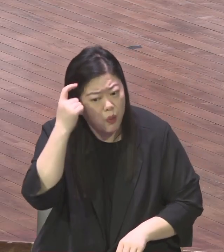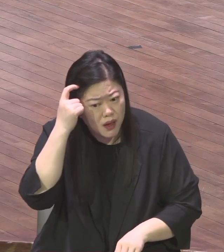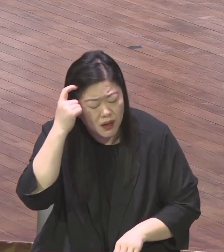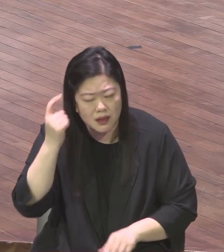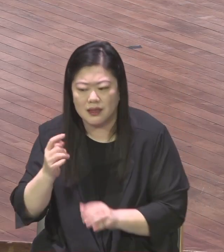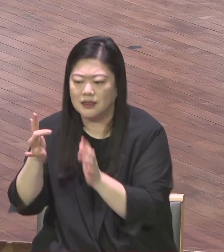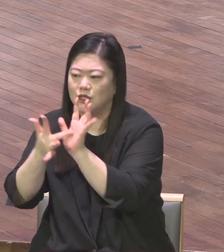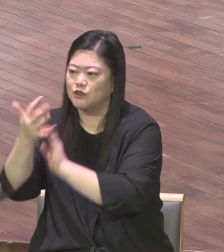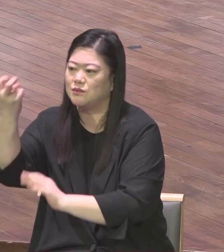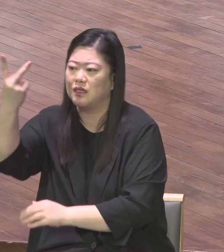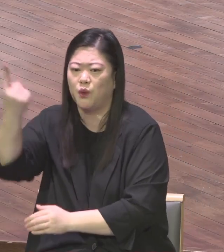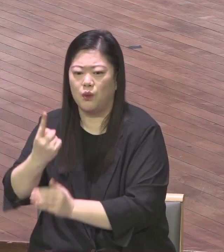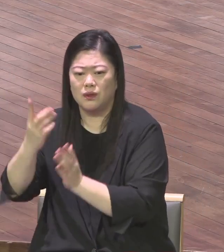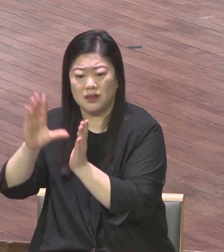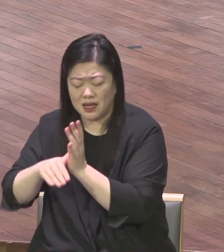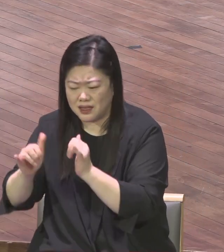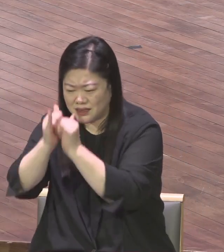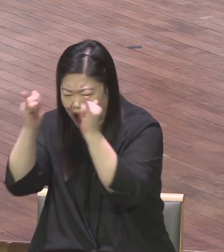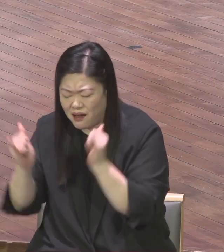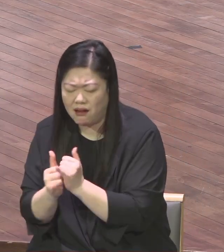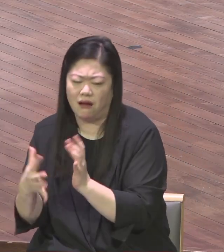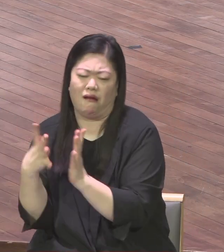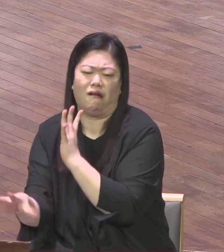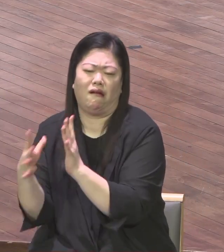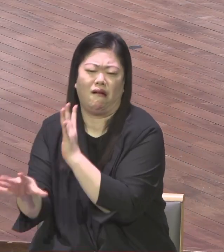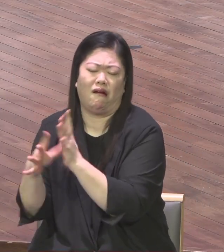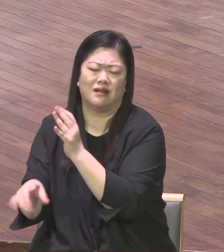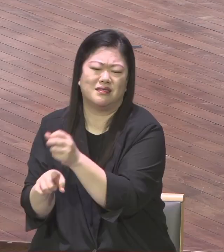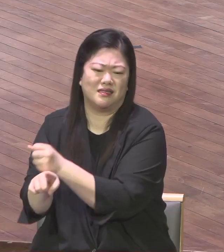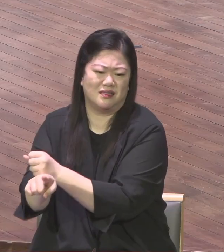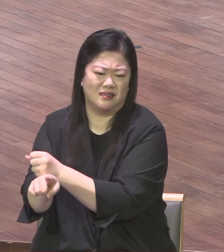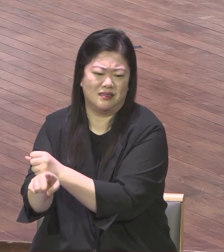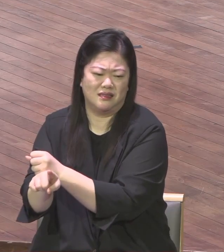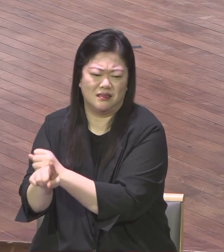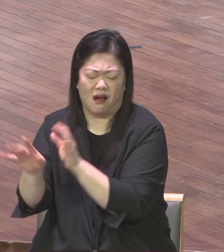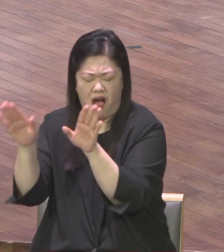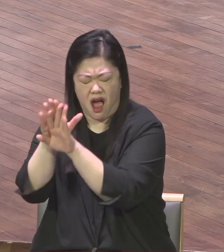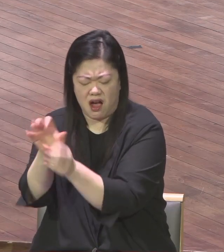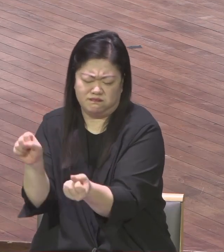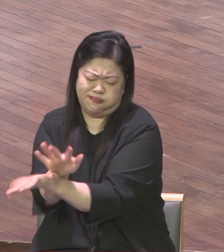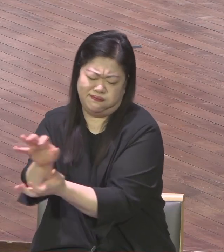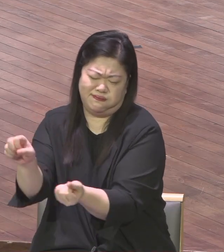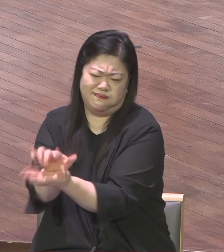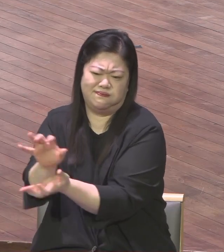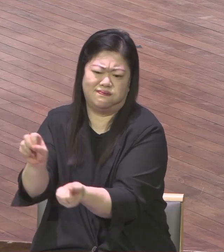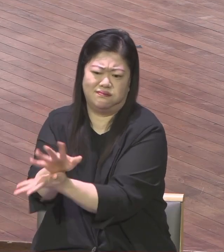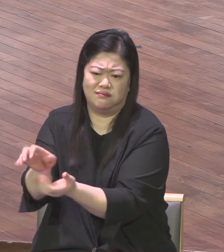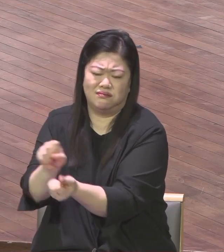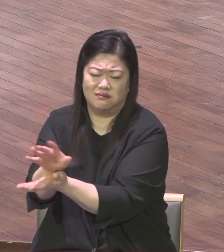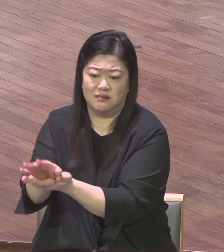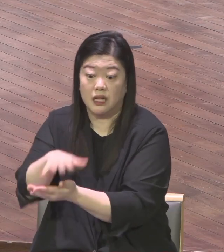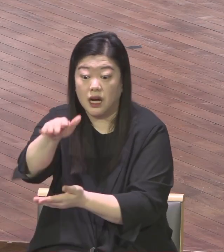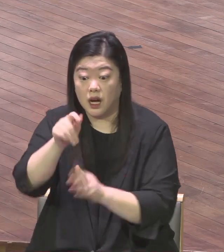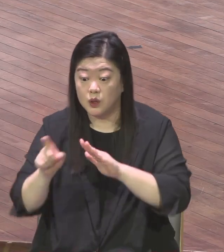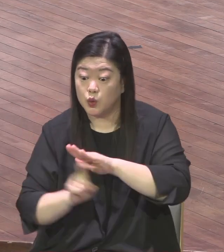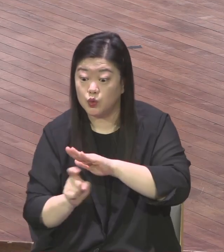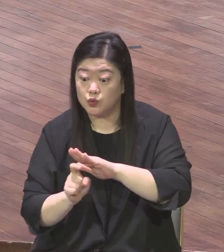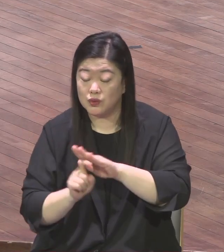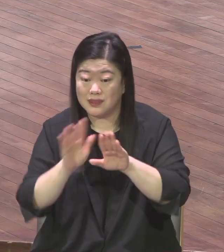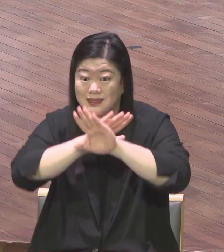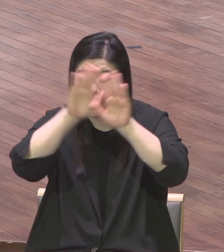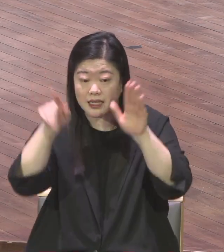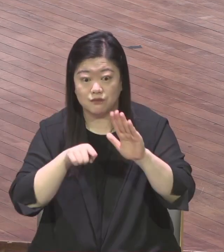악해진다. 악해진다. 어두워. 밤에 다 범죄하잖아요. 밤에